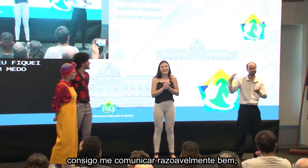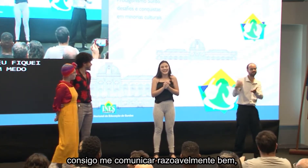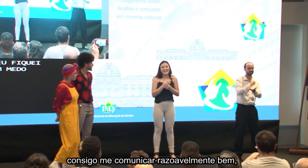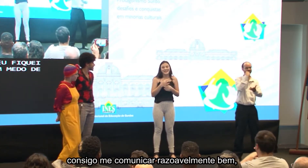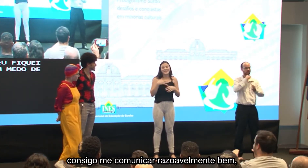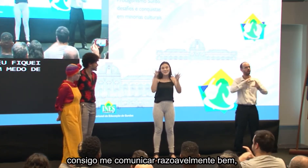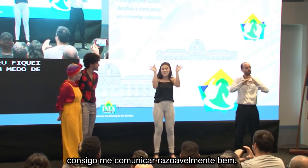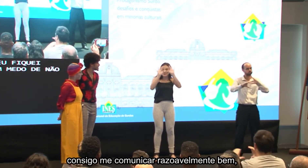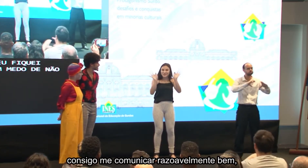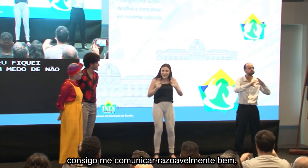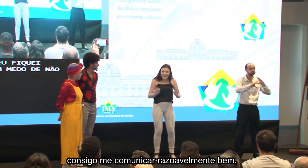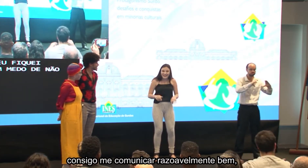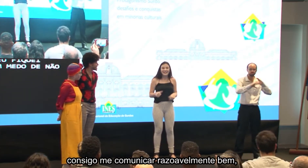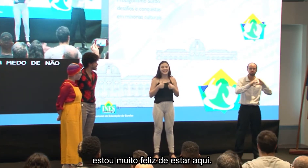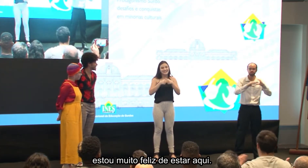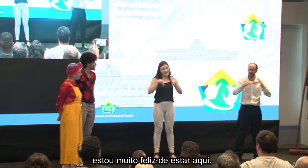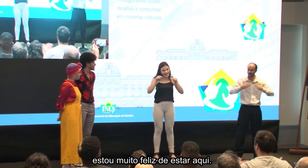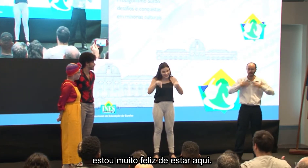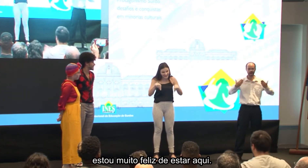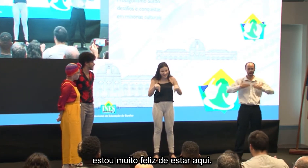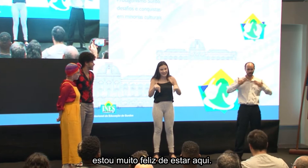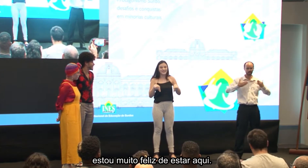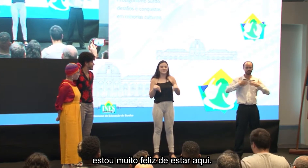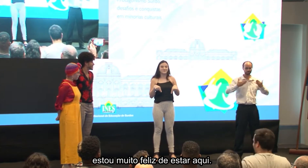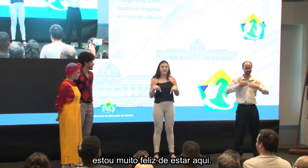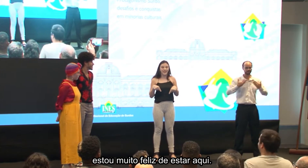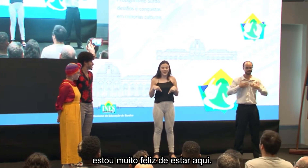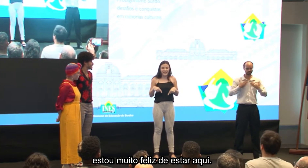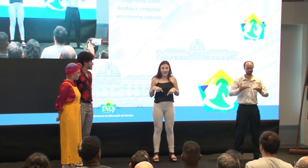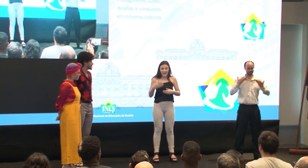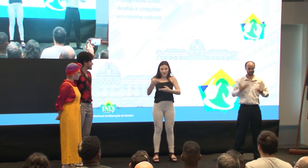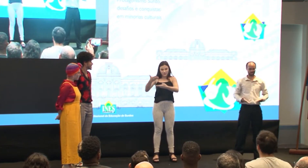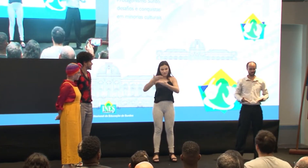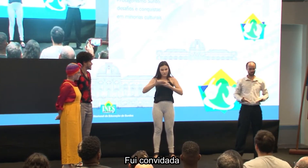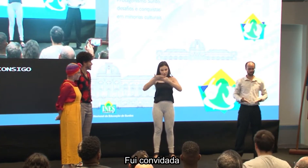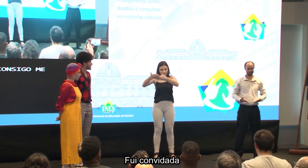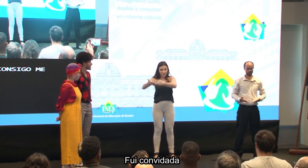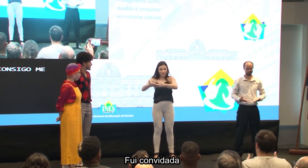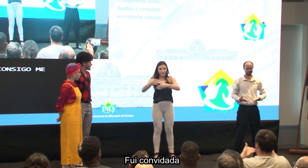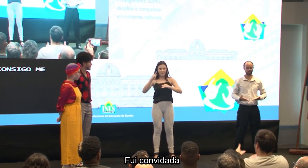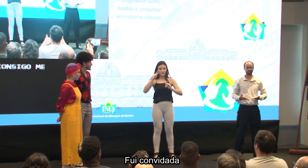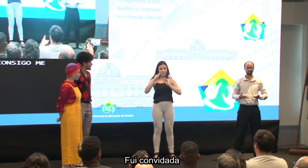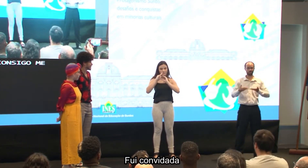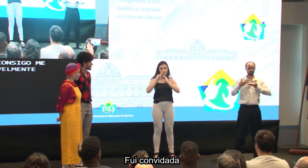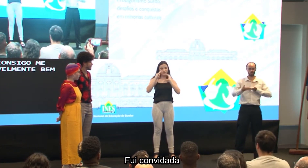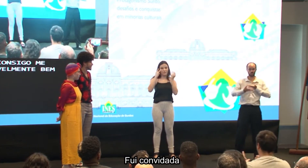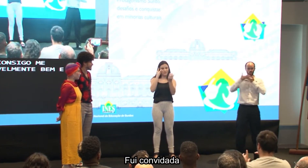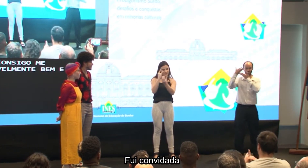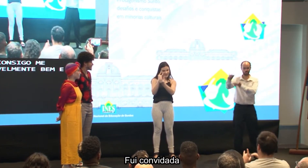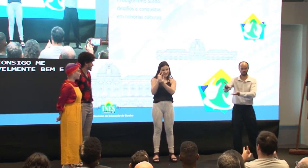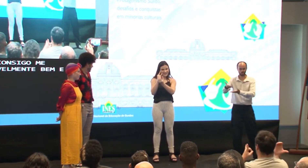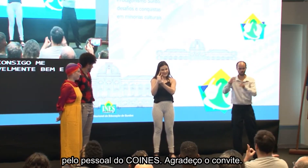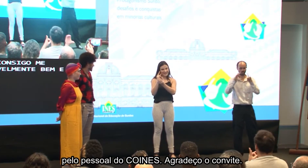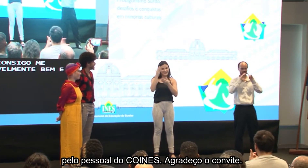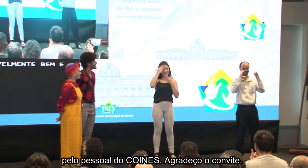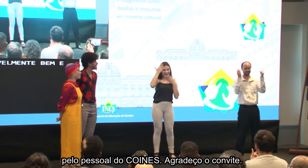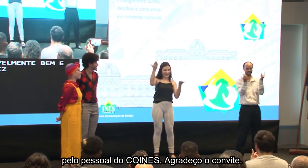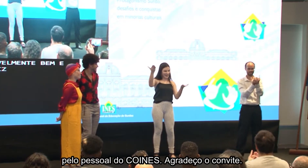comunicar razoavelmente bem e estou muito feliz de estar aqui. Fui convidada pelo pessoal